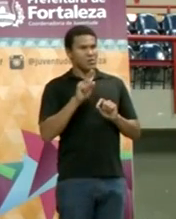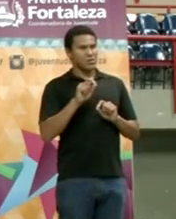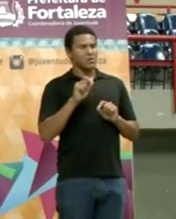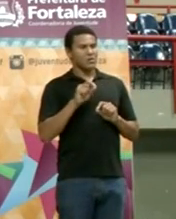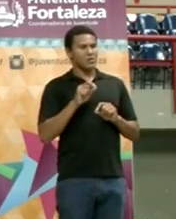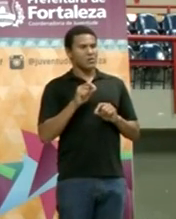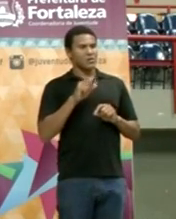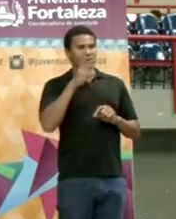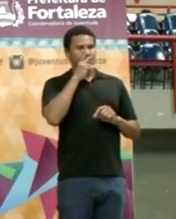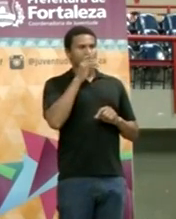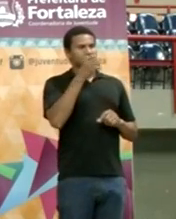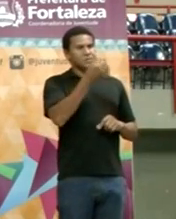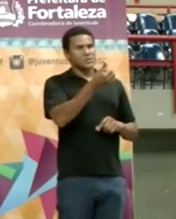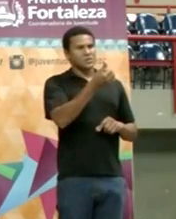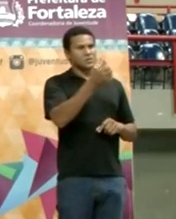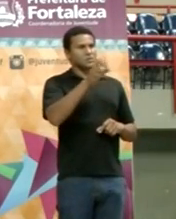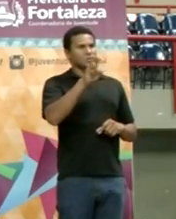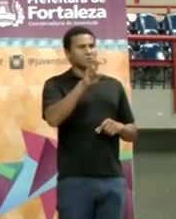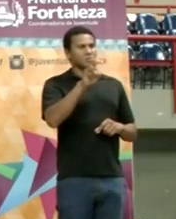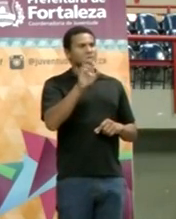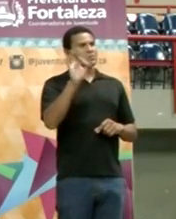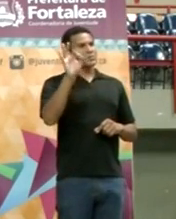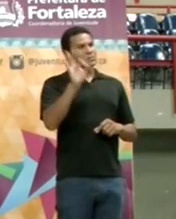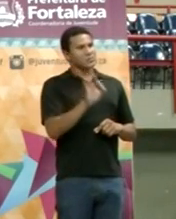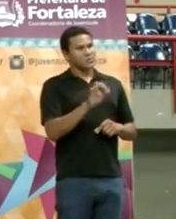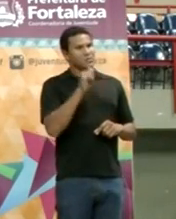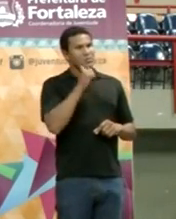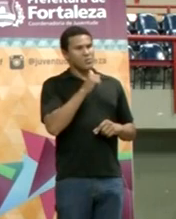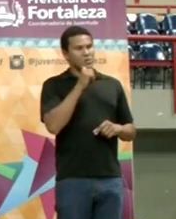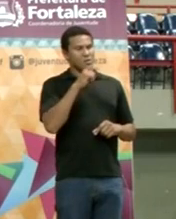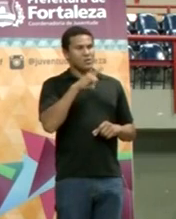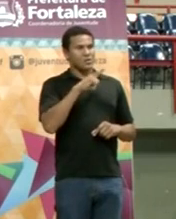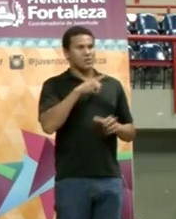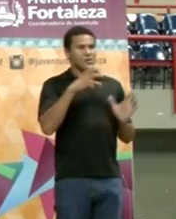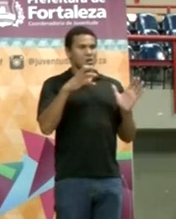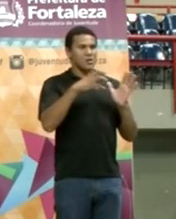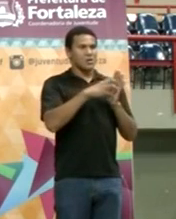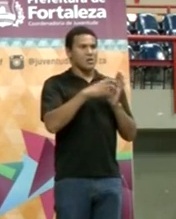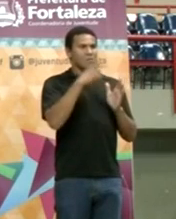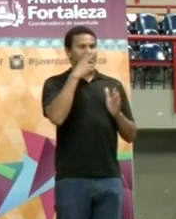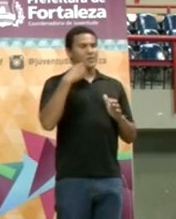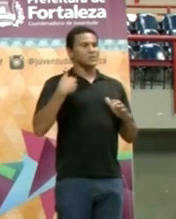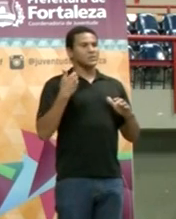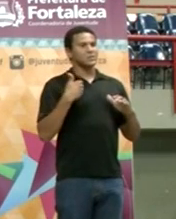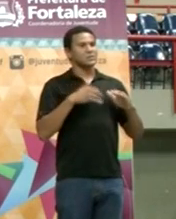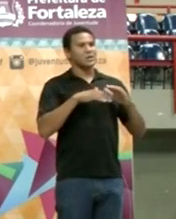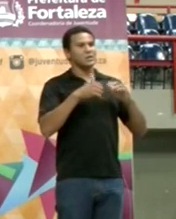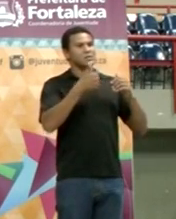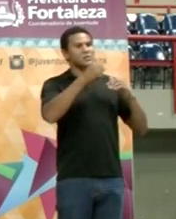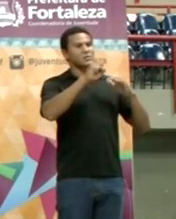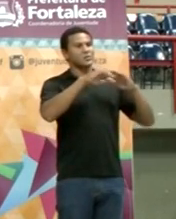que 65% das mulheres que hoje têm AIDS têm menos de 18 anos.